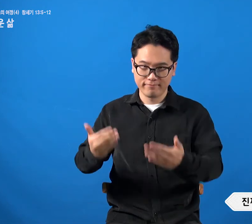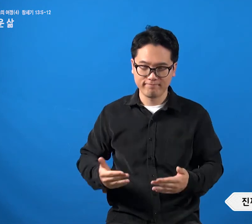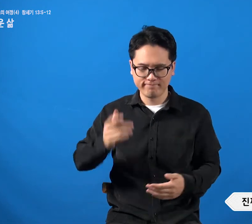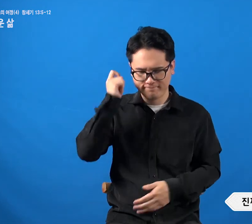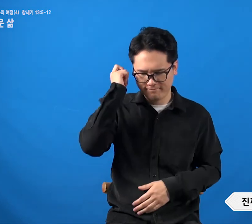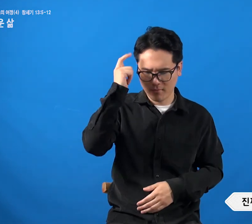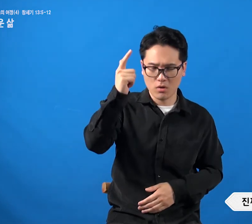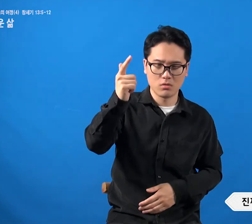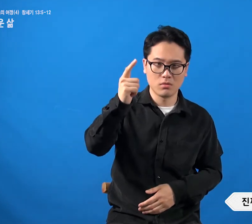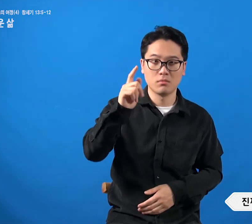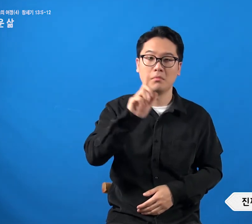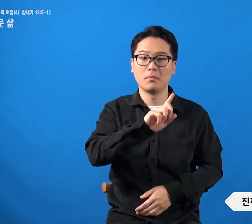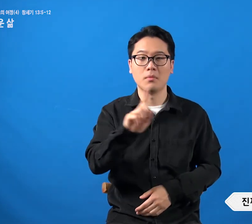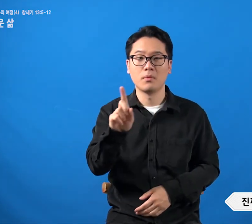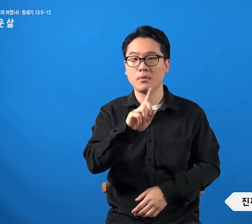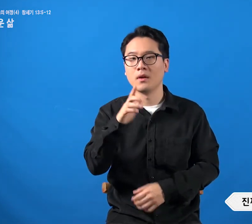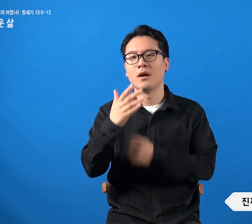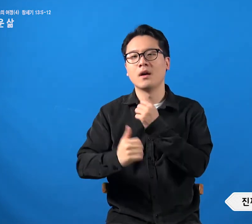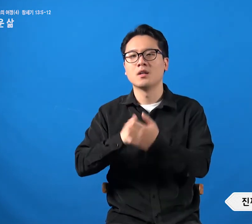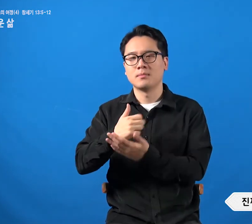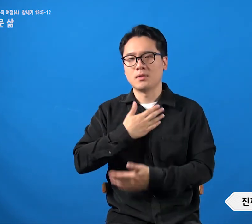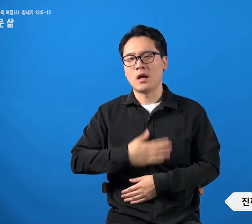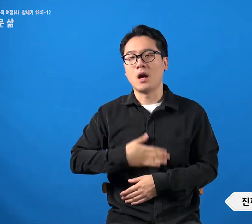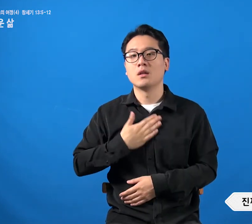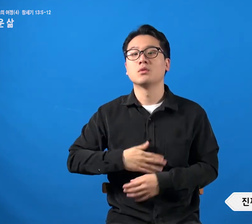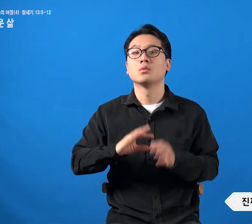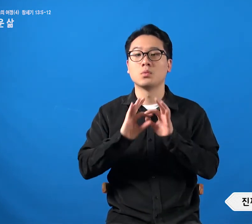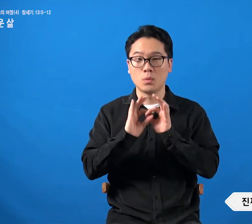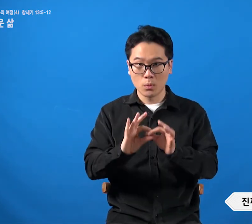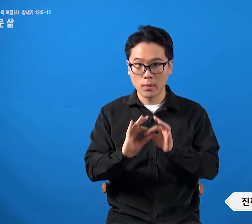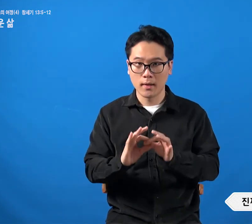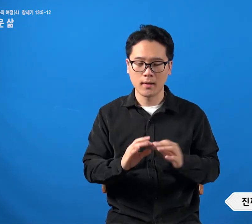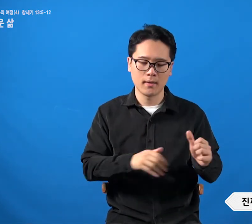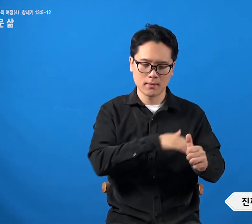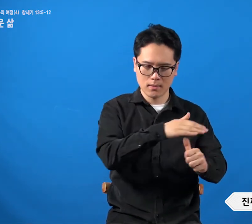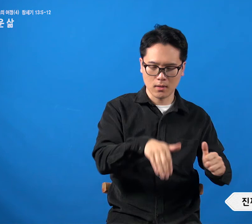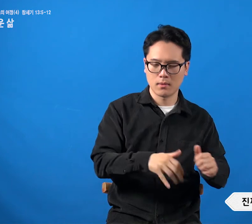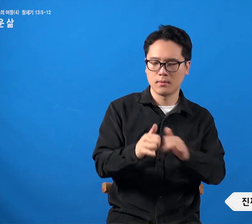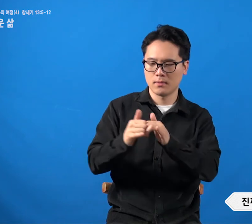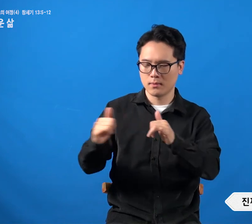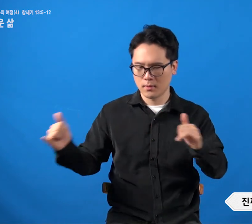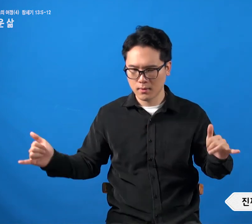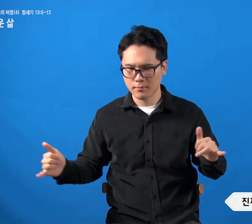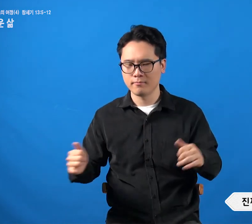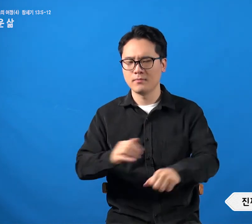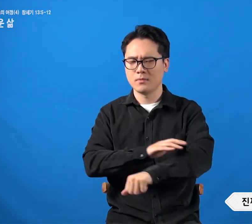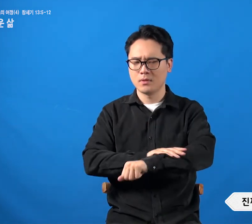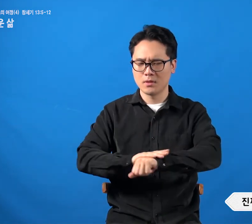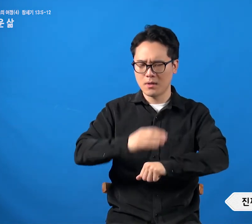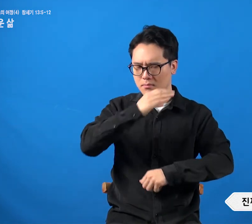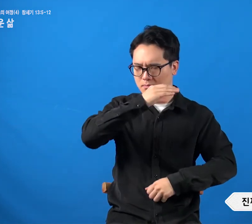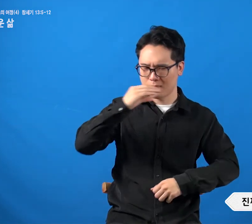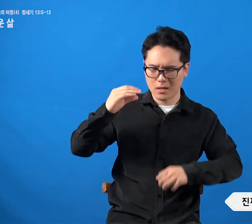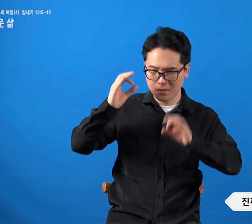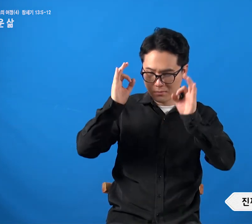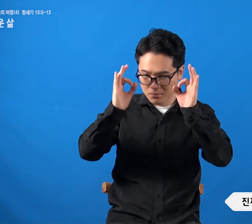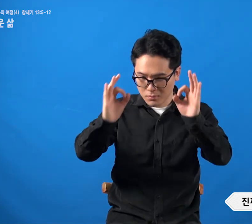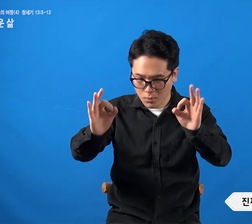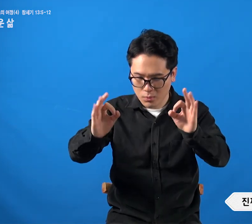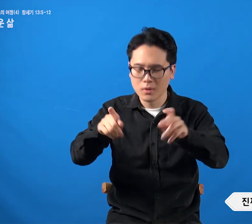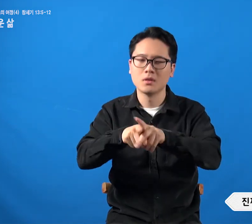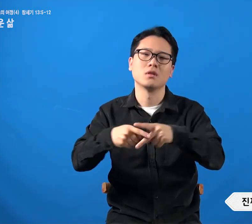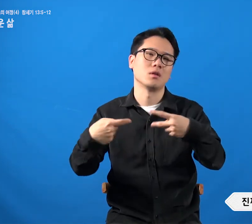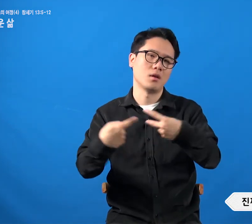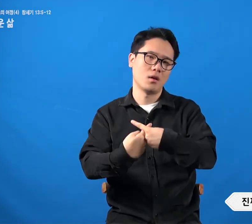주신 명철, 하나님을 알을 통해 상황과 사람을 제대로 보고 이해할 수 있는